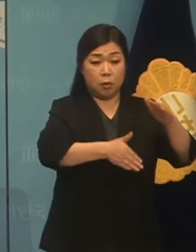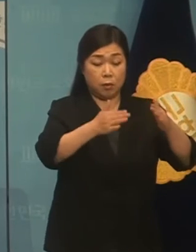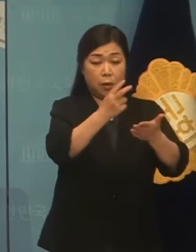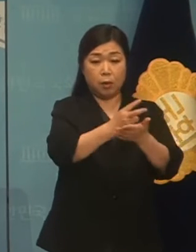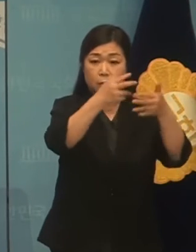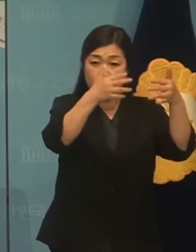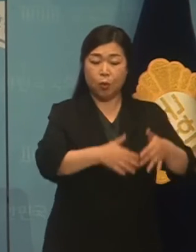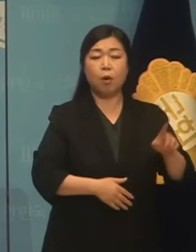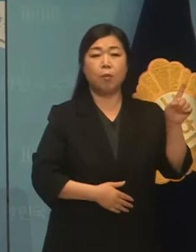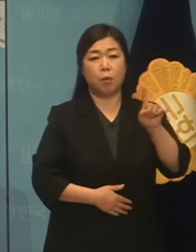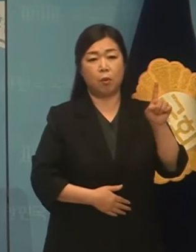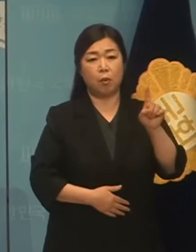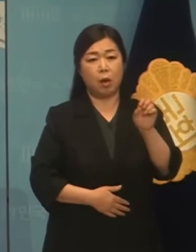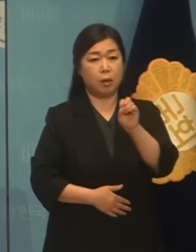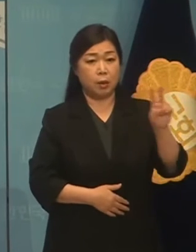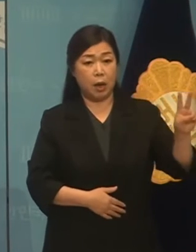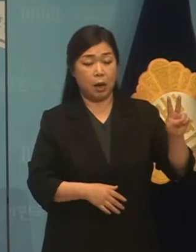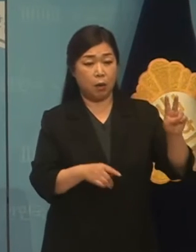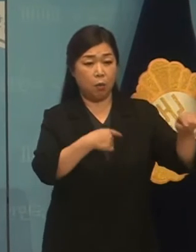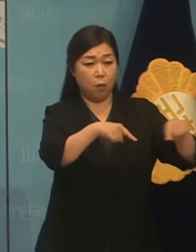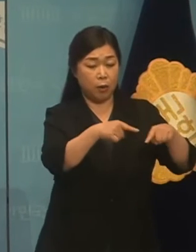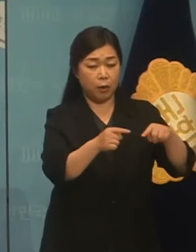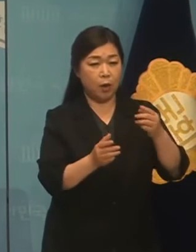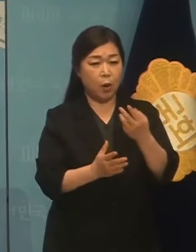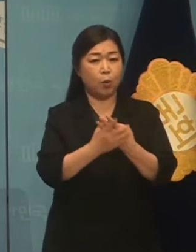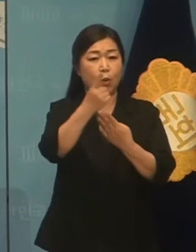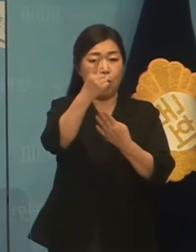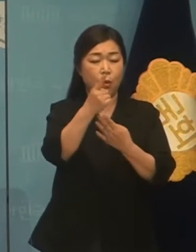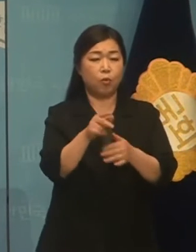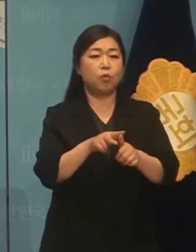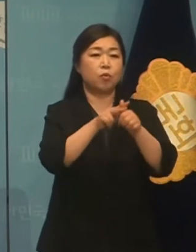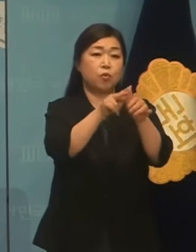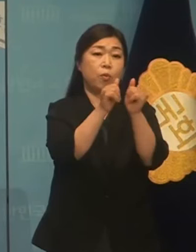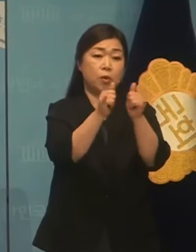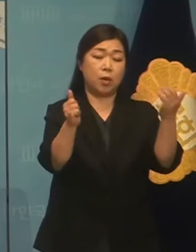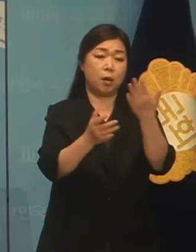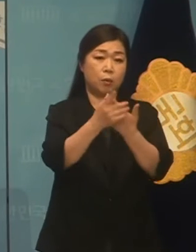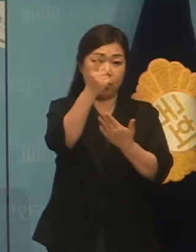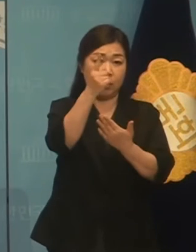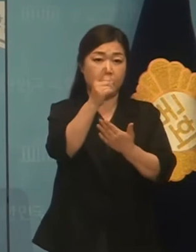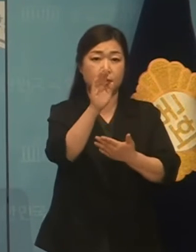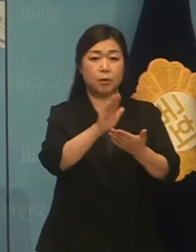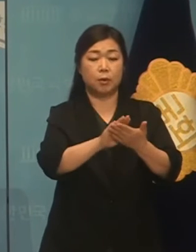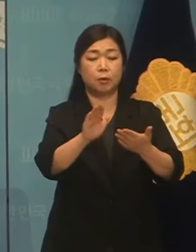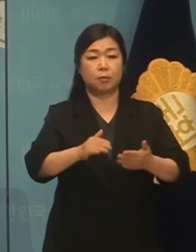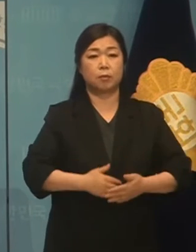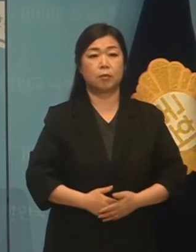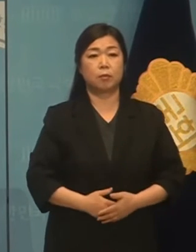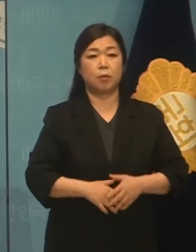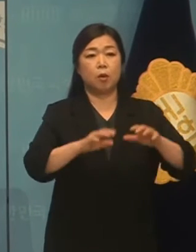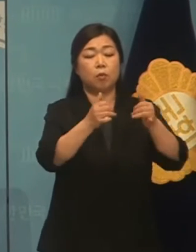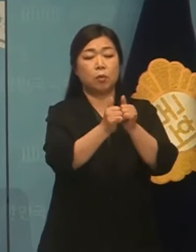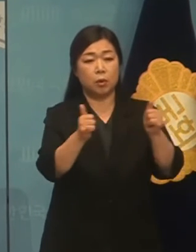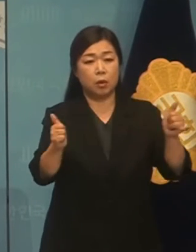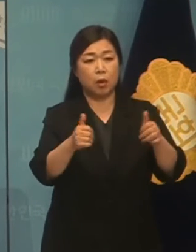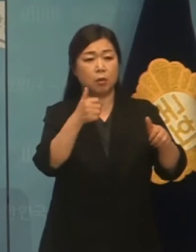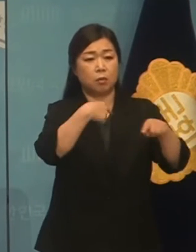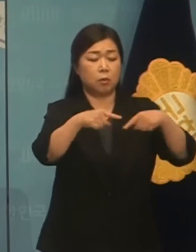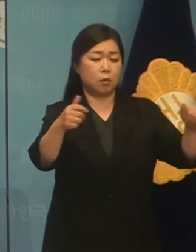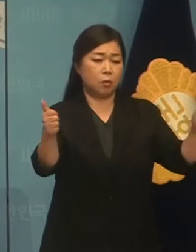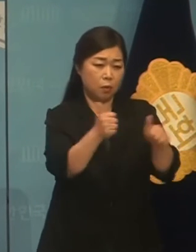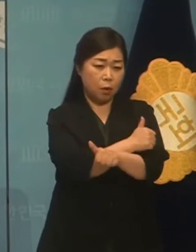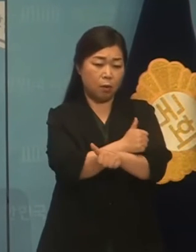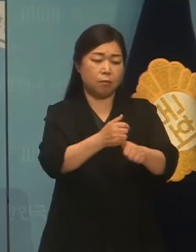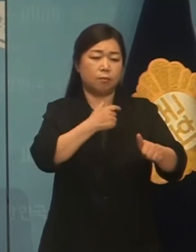조건이 범야권 대통합과 후보 단일화입니다. 국민은 정권 교체 세력의